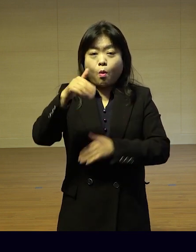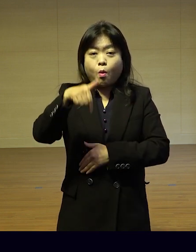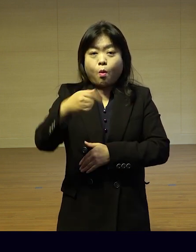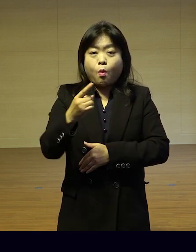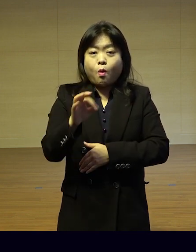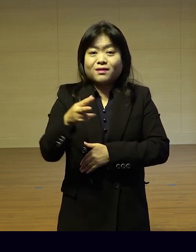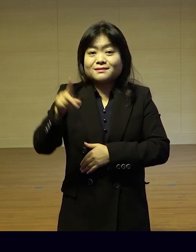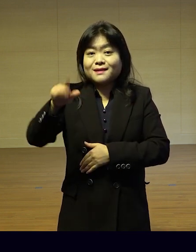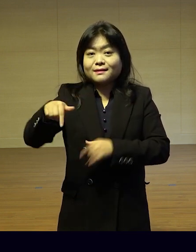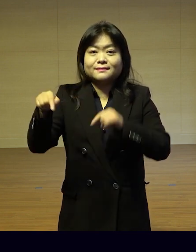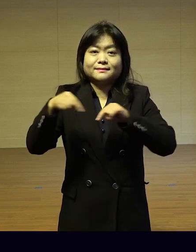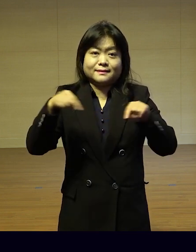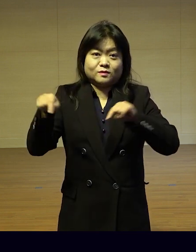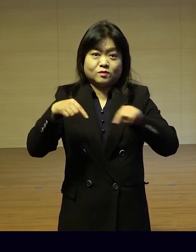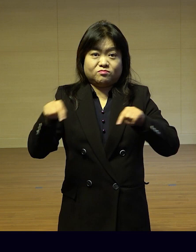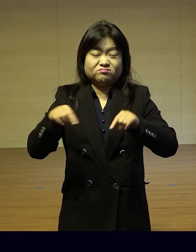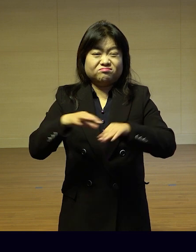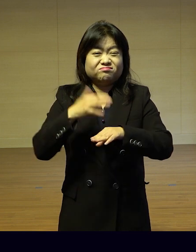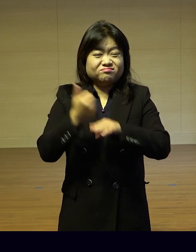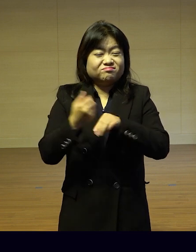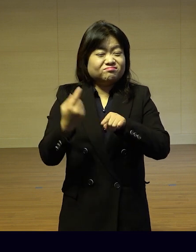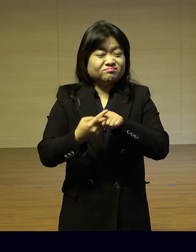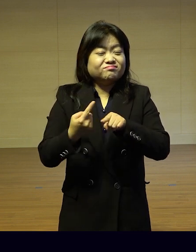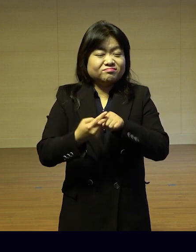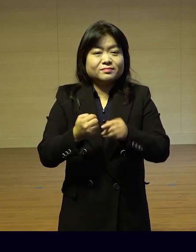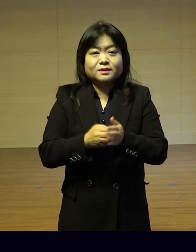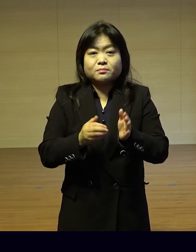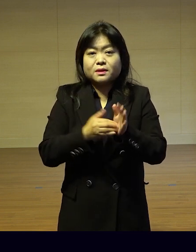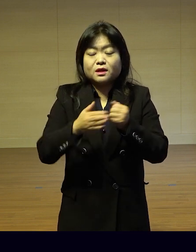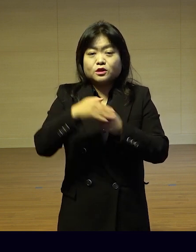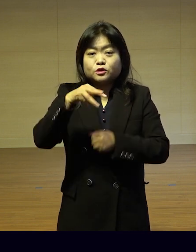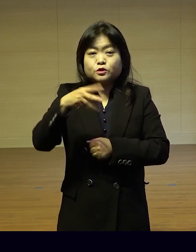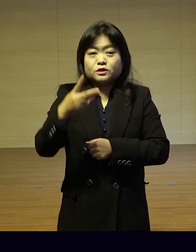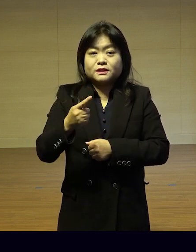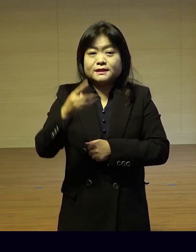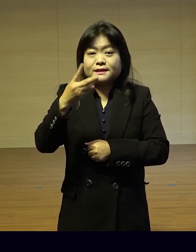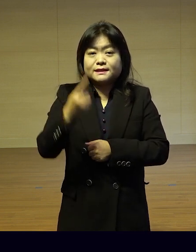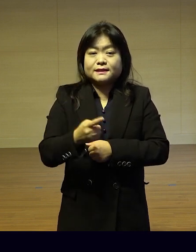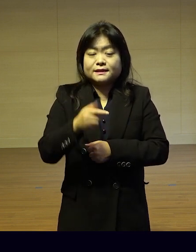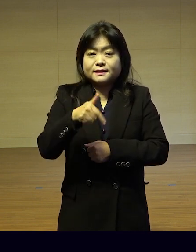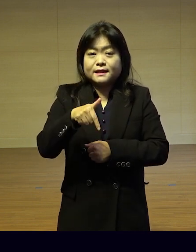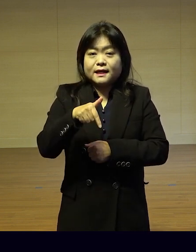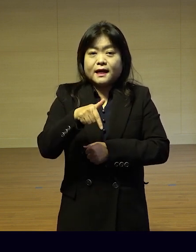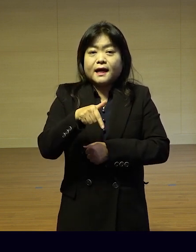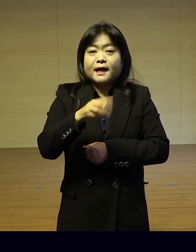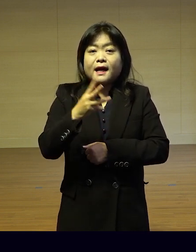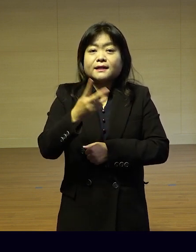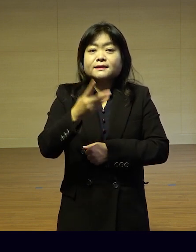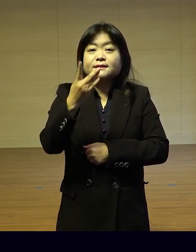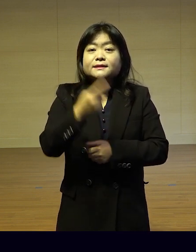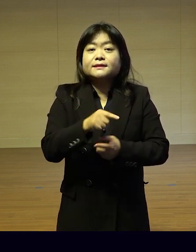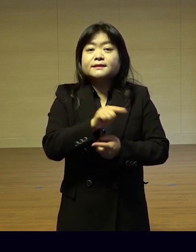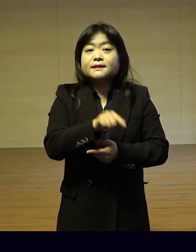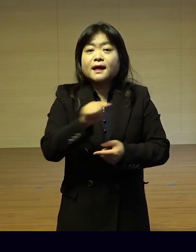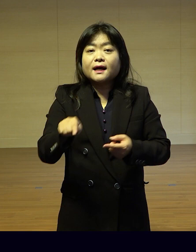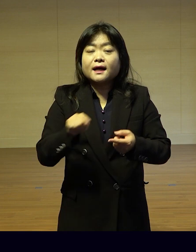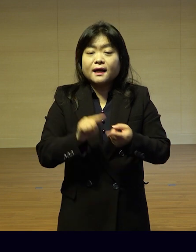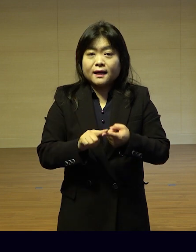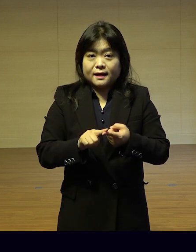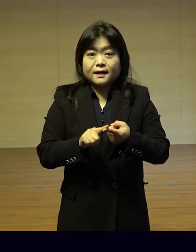오늘날 독일은 지금 슈투트가르트가 바덴 뷰르텐베르크의